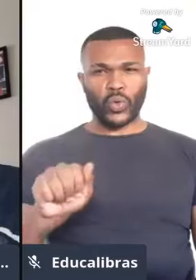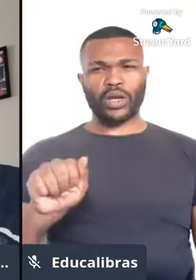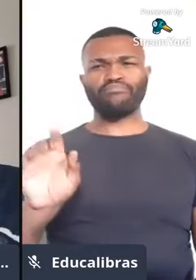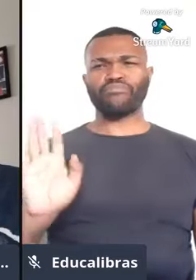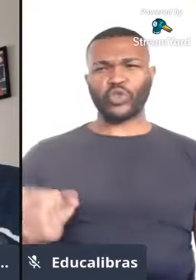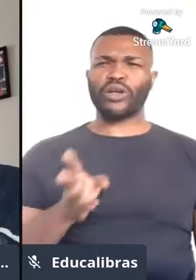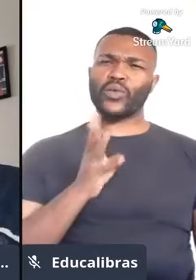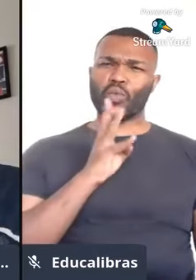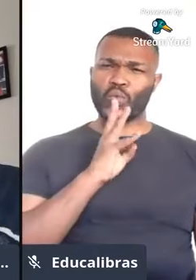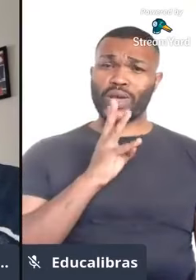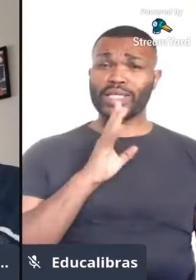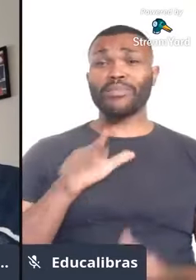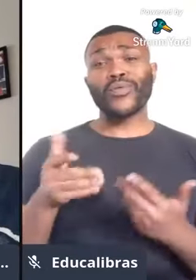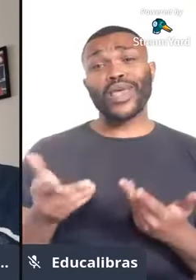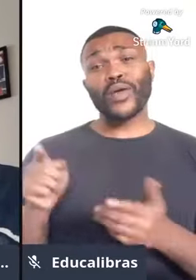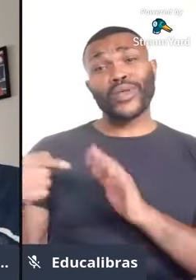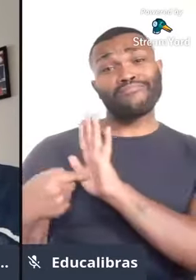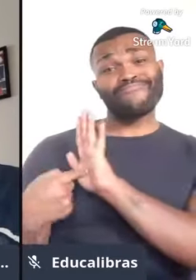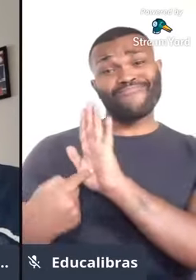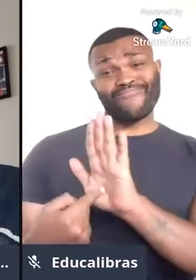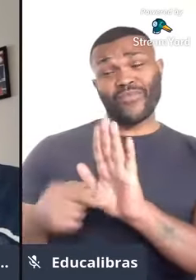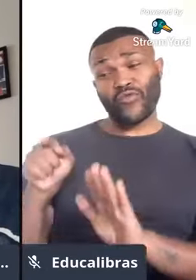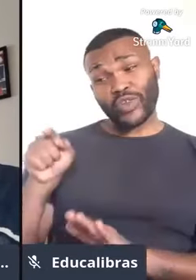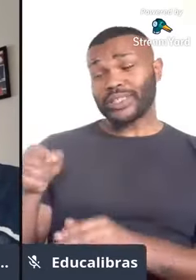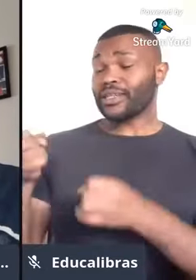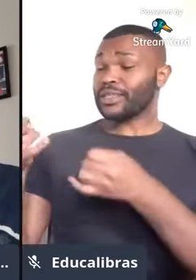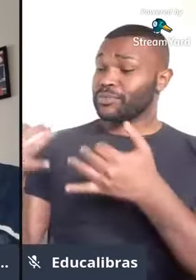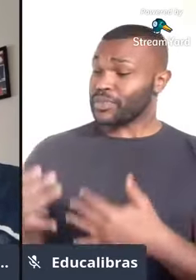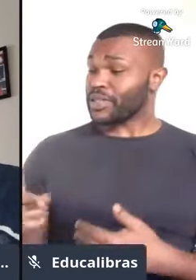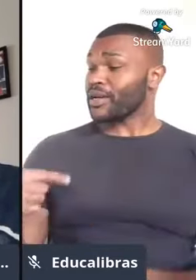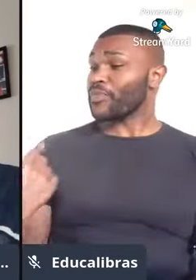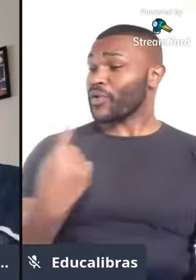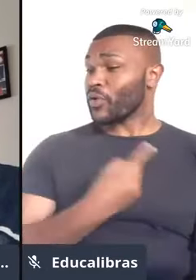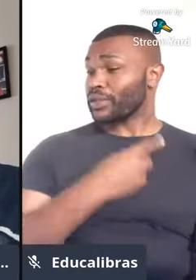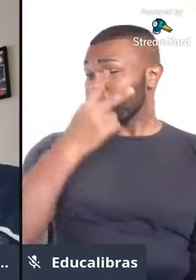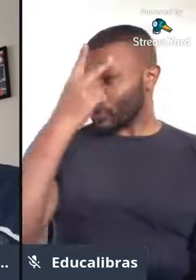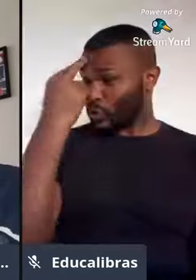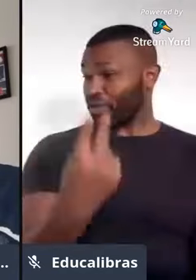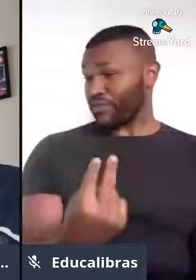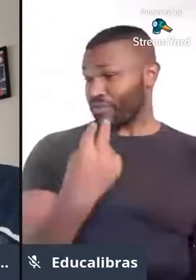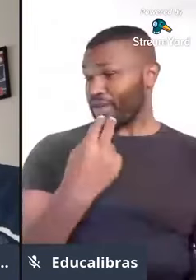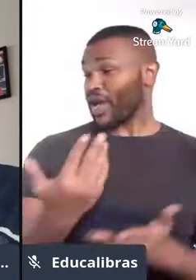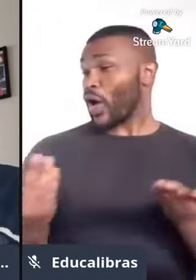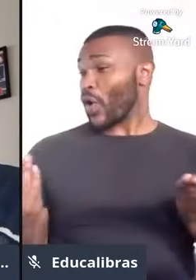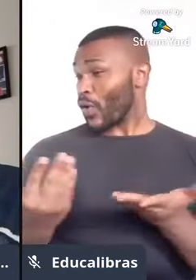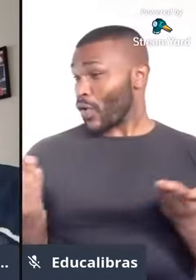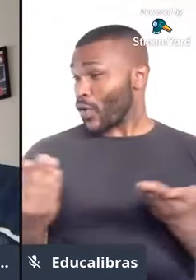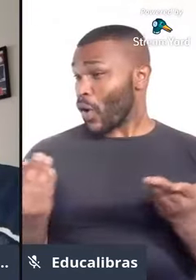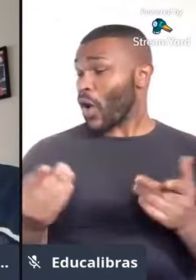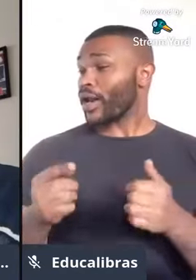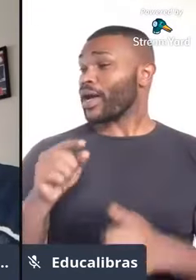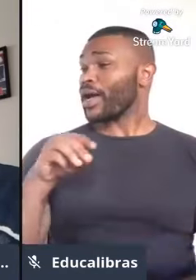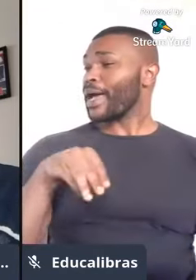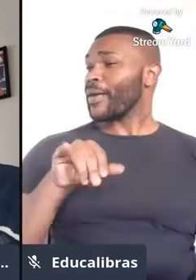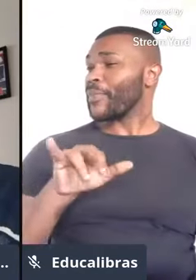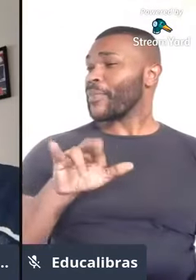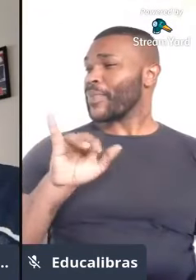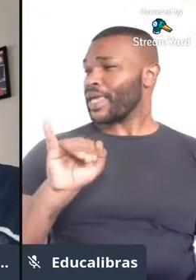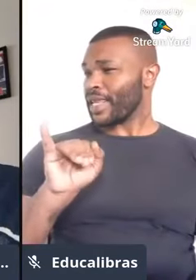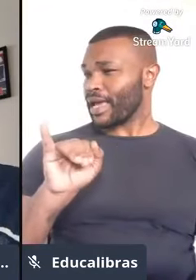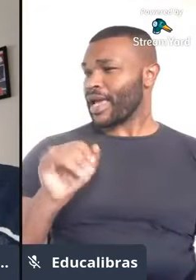você se apresente. Eu quero que você diga para a gente, para quem está nos ouvindo, para a Nívia Carvalho, né, que entrou